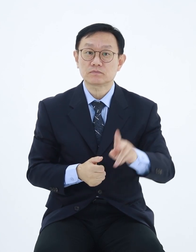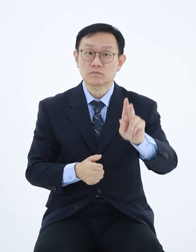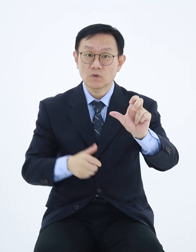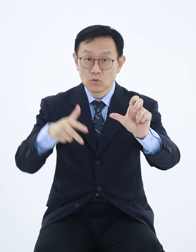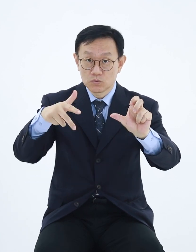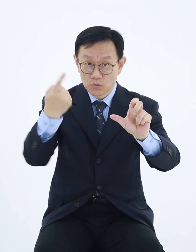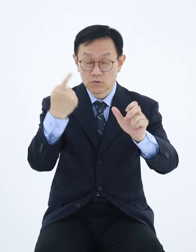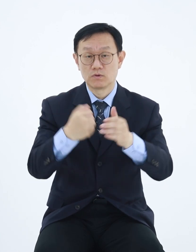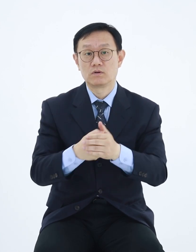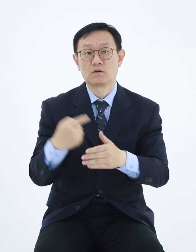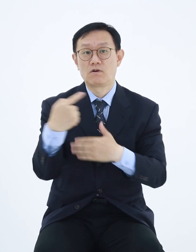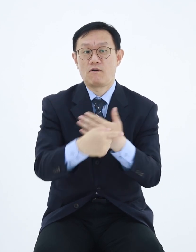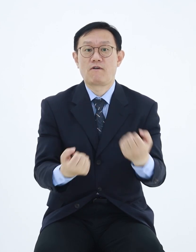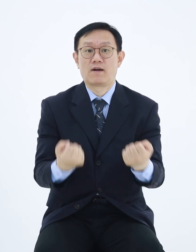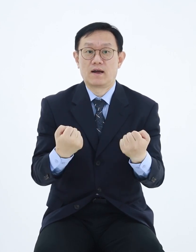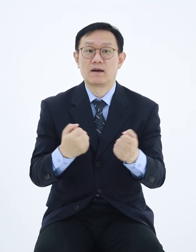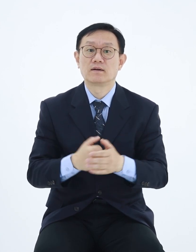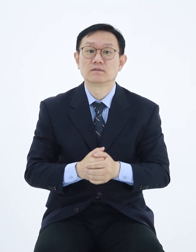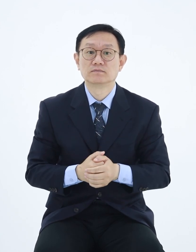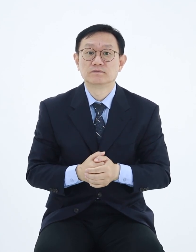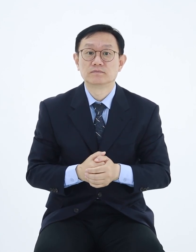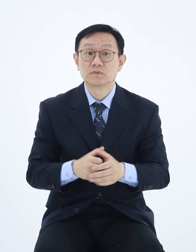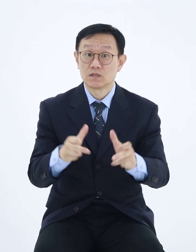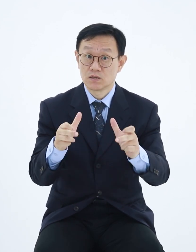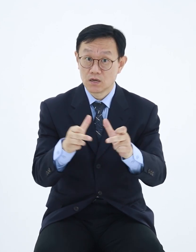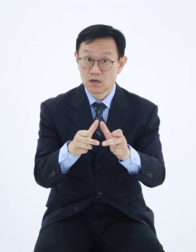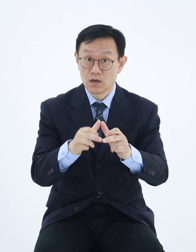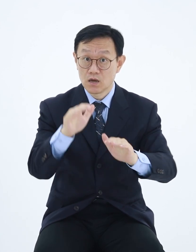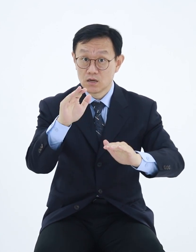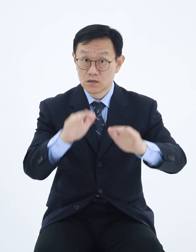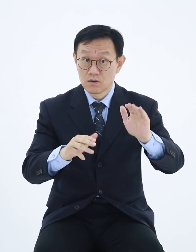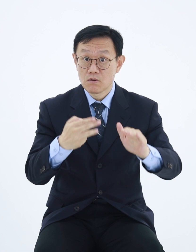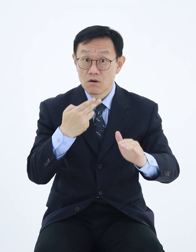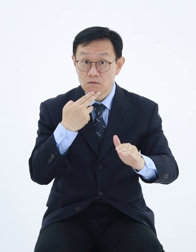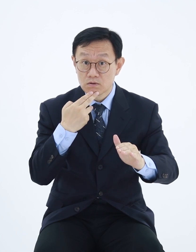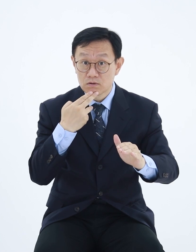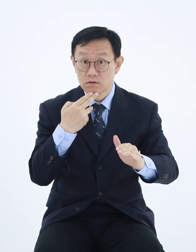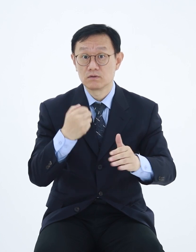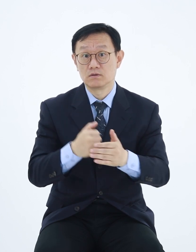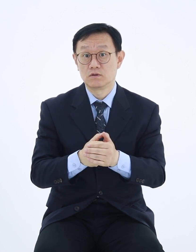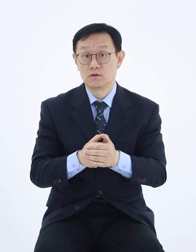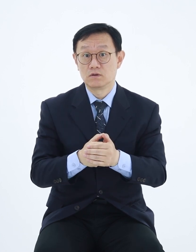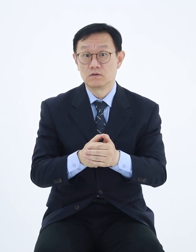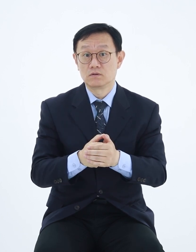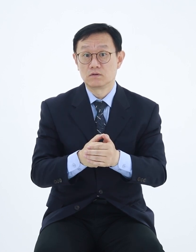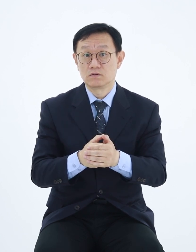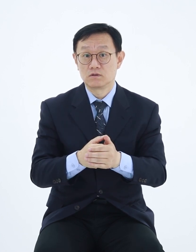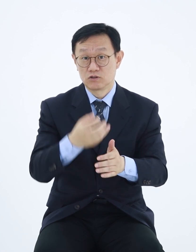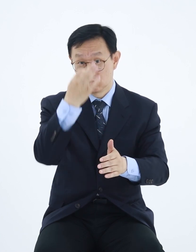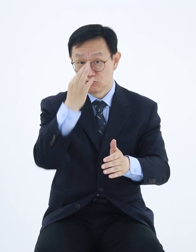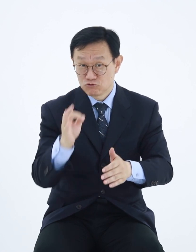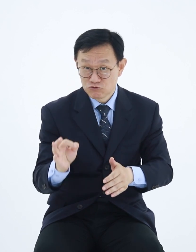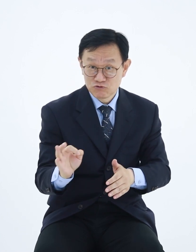제25조 건강 장애인은 차별 없이 달성할 수 있는 최고 수준의 건강을 향유할 권리가